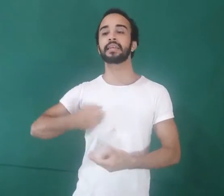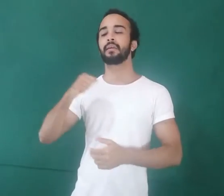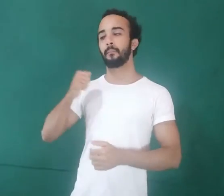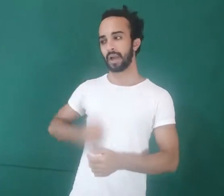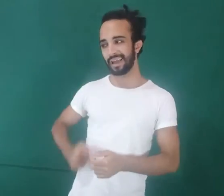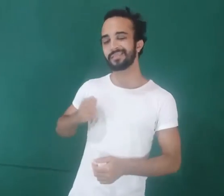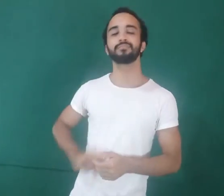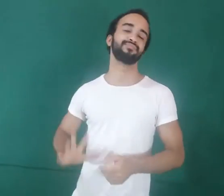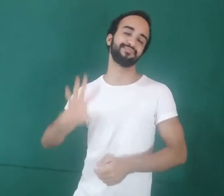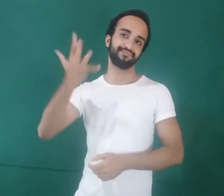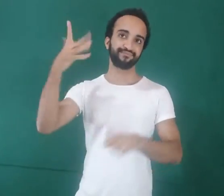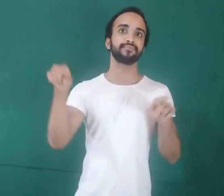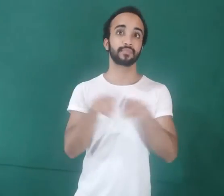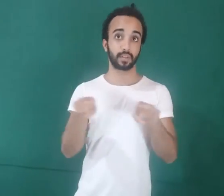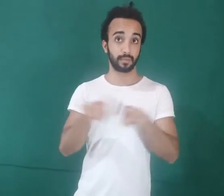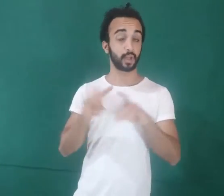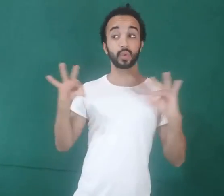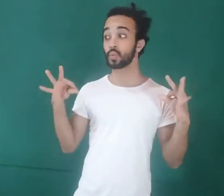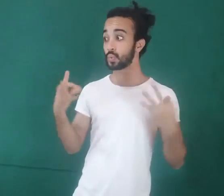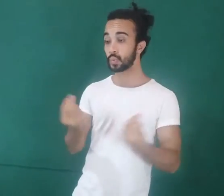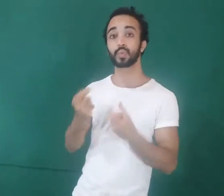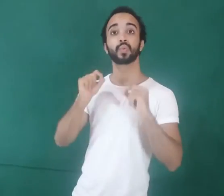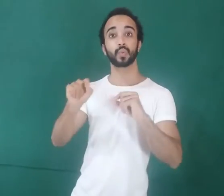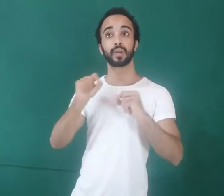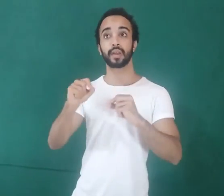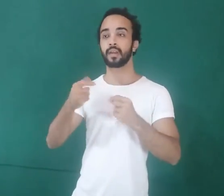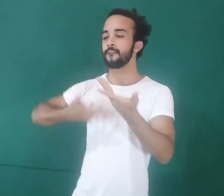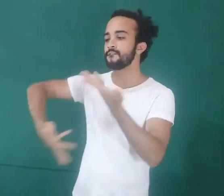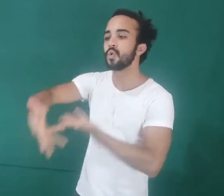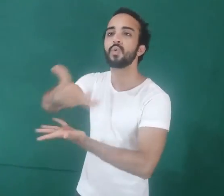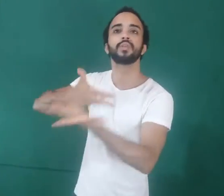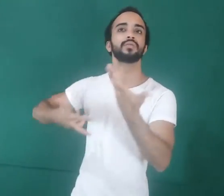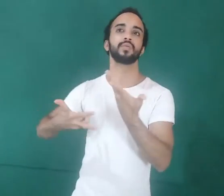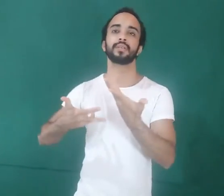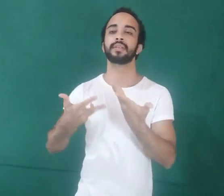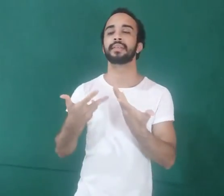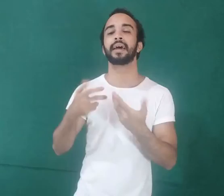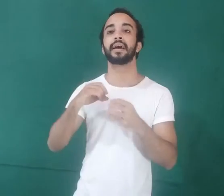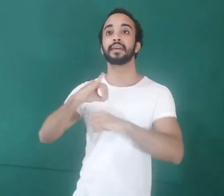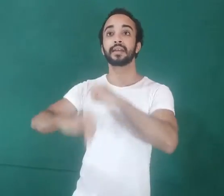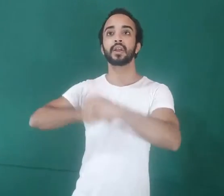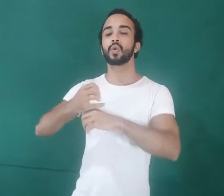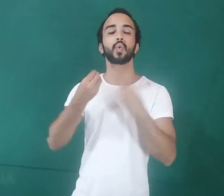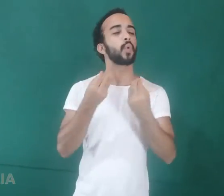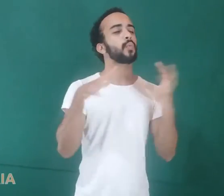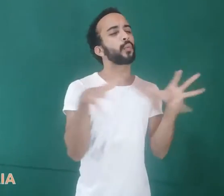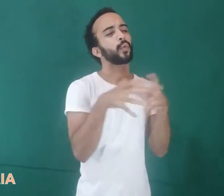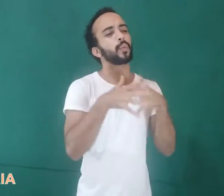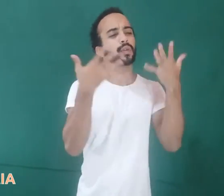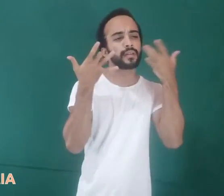E isso está disponível na mesma avenida, no mesmo fluxo que a internet. Como é que um grupo de teatro, como é que um